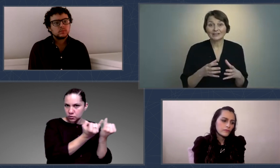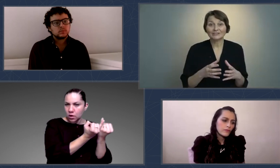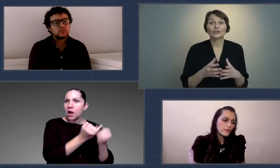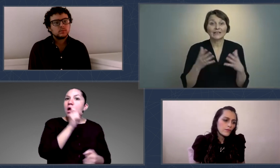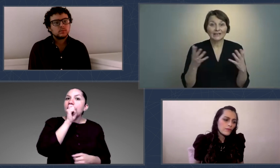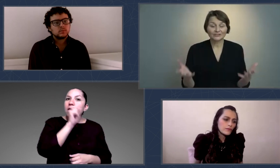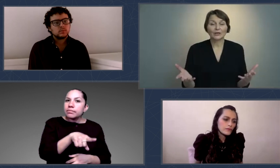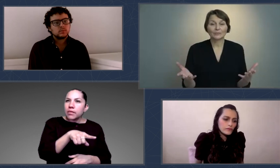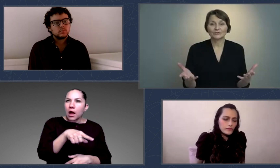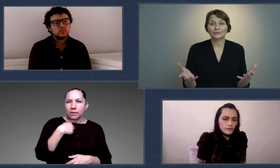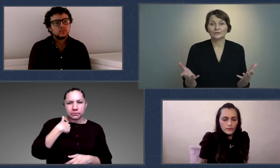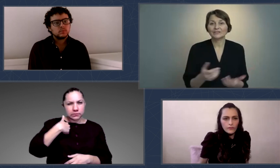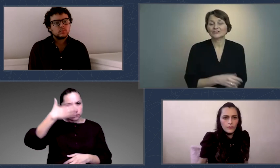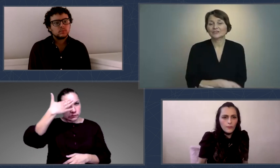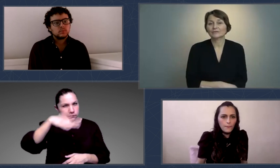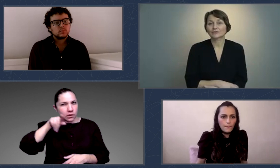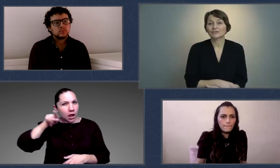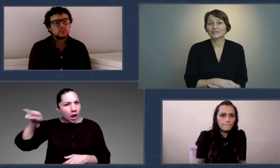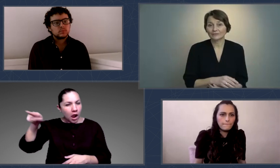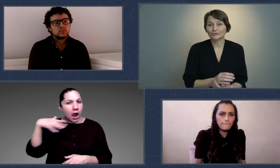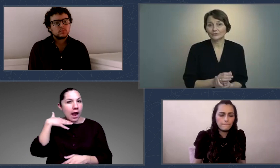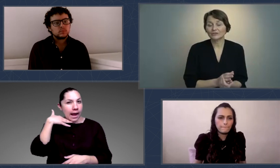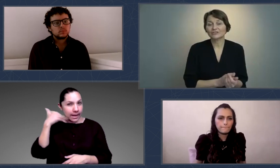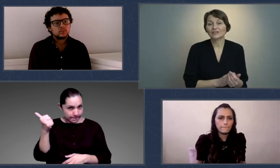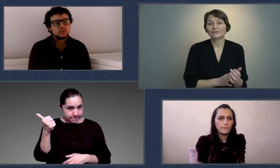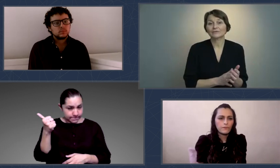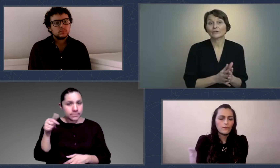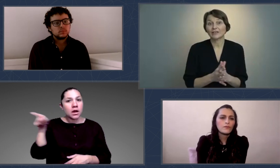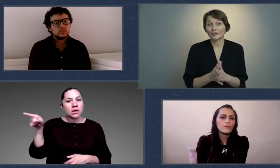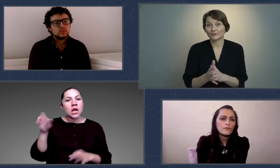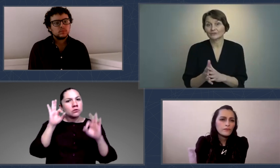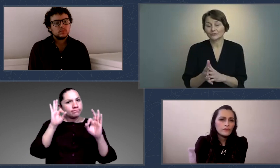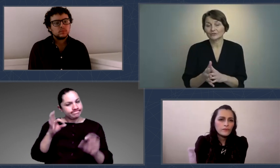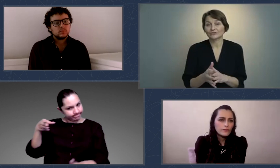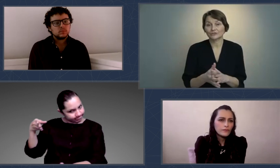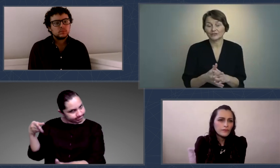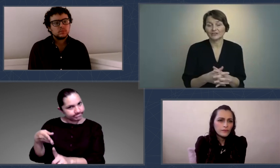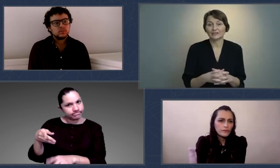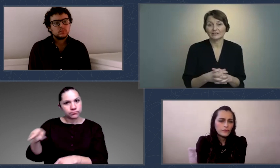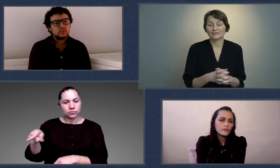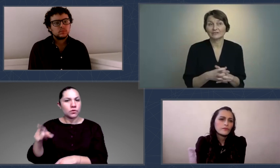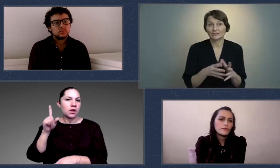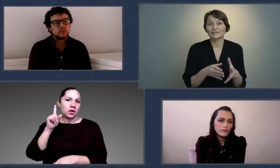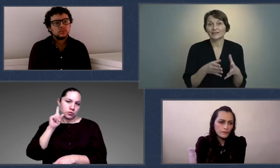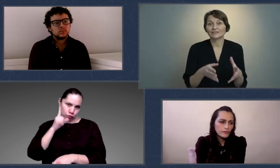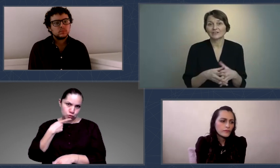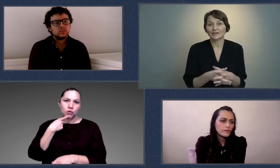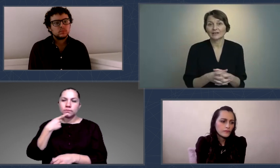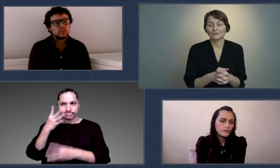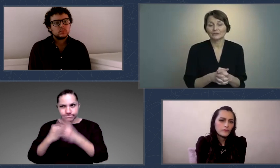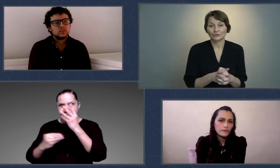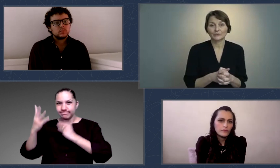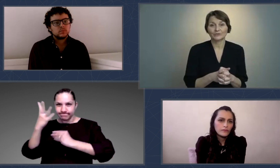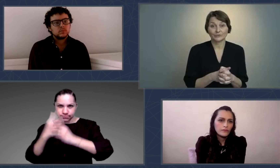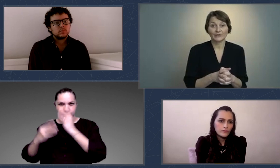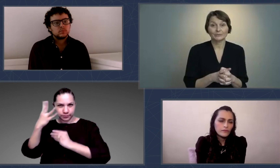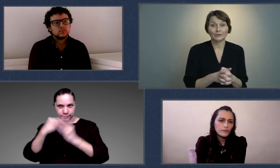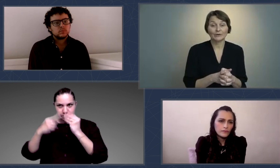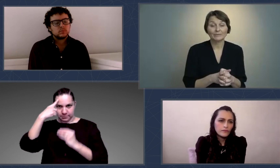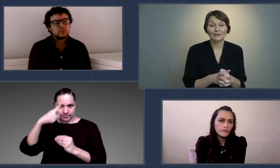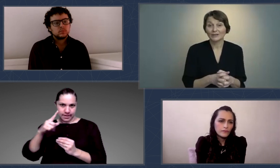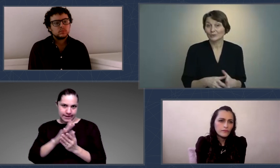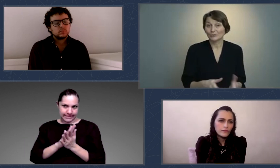una formación específica para formar intérpretes sordos, pero